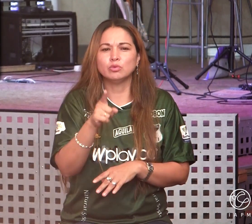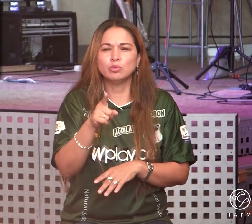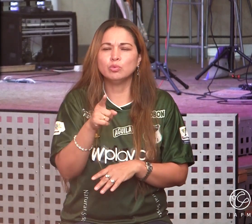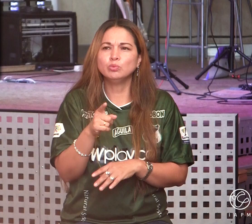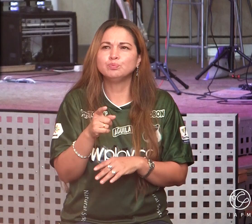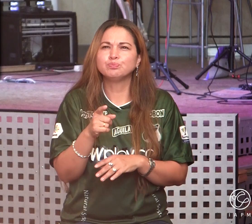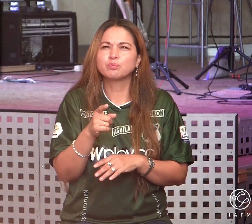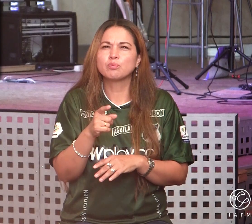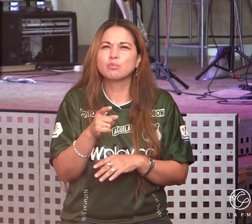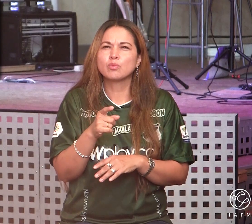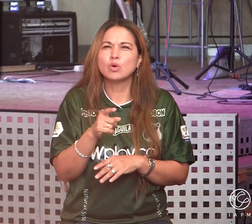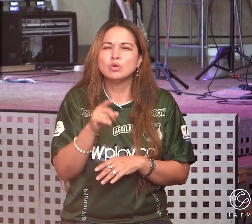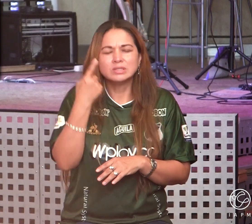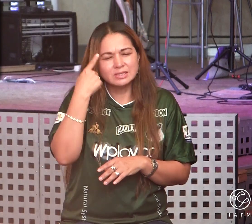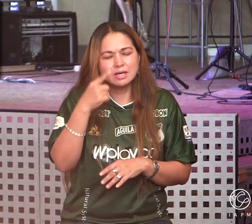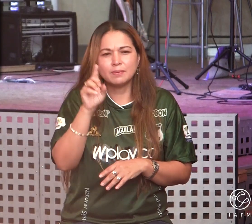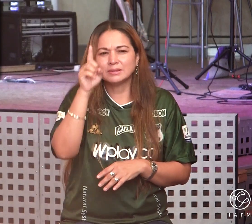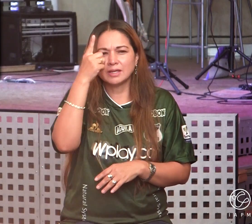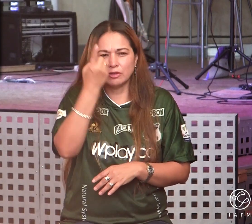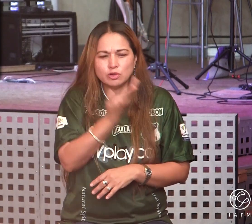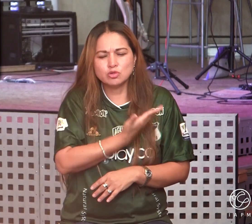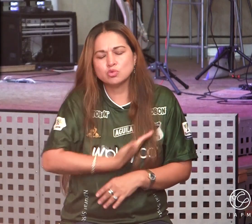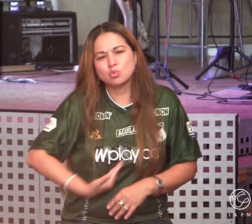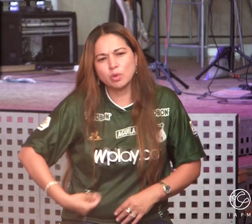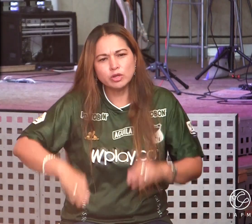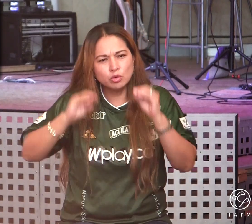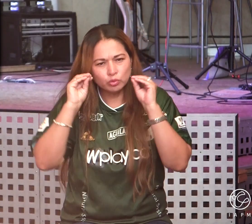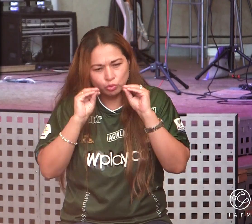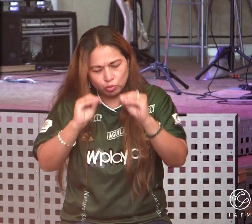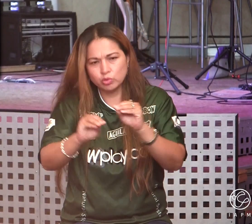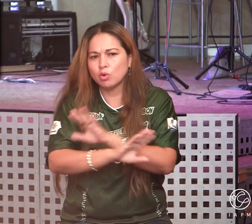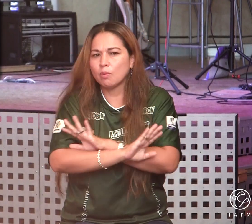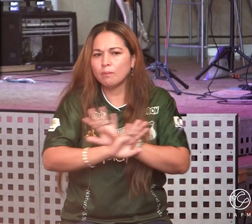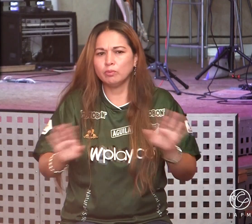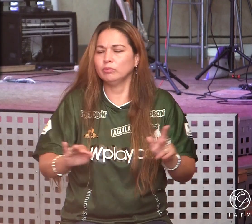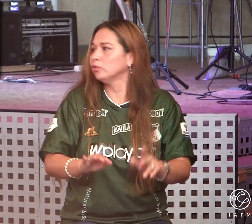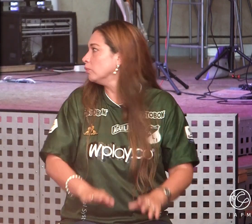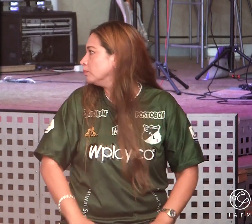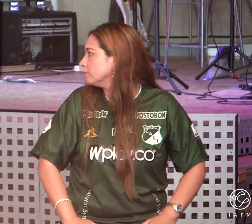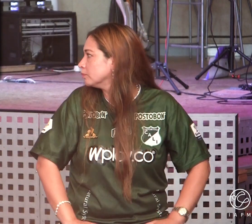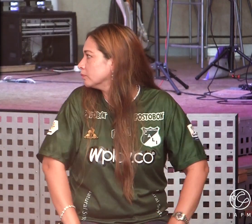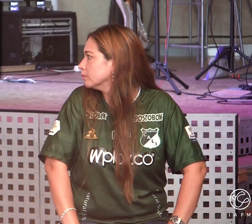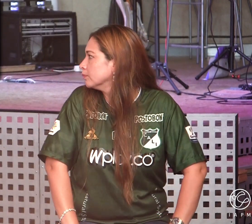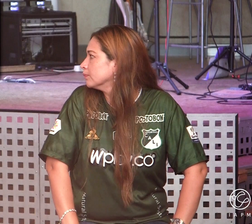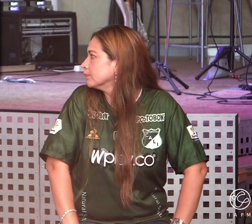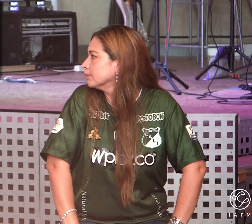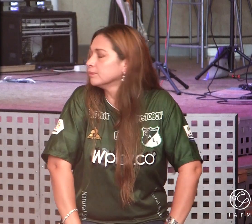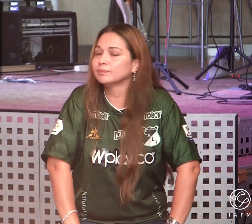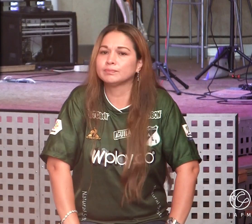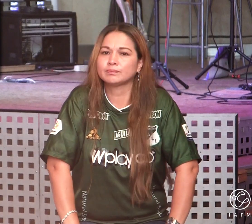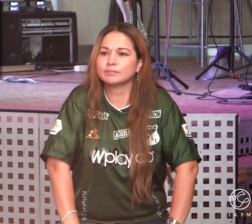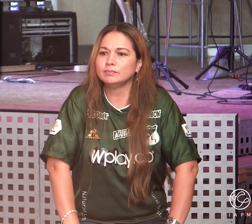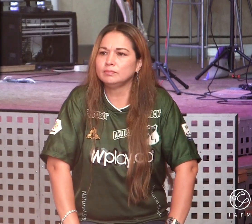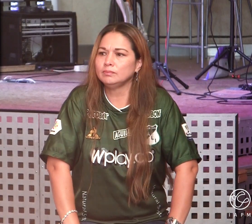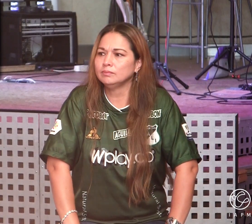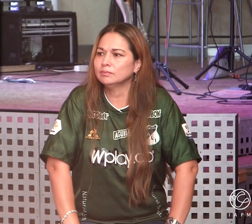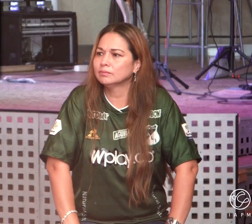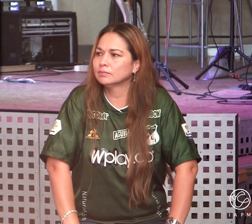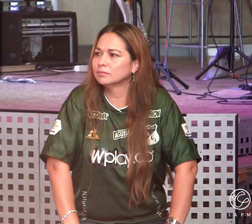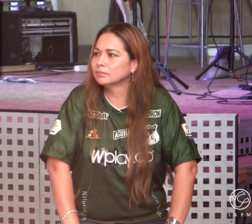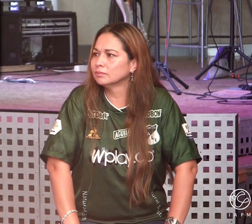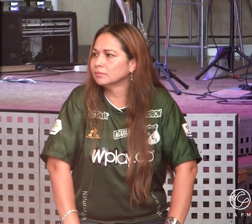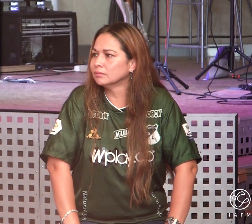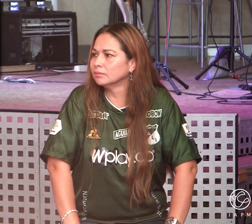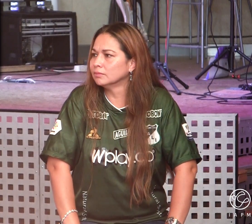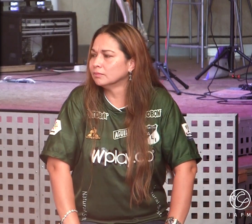nosotros. Yo creo que ya me he pasado mucho tiempo, Pablo, me excuso por esto, porque hay una cosa muy interesante que también pasó en el huerto, pero esa